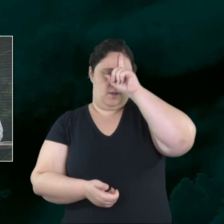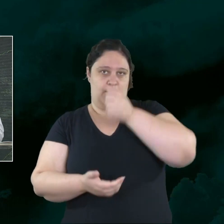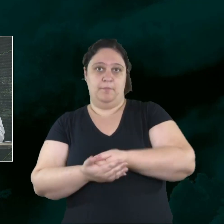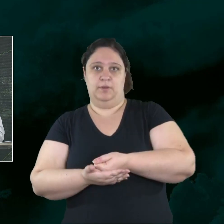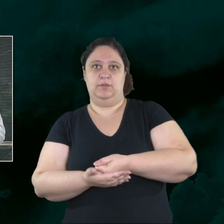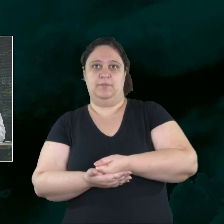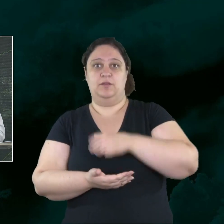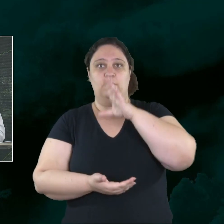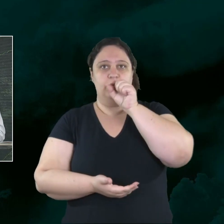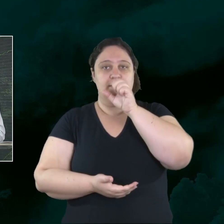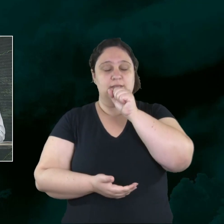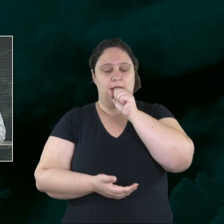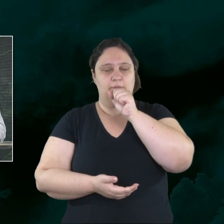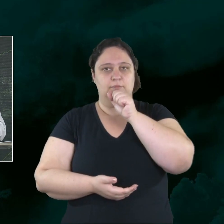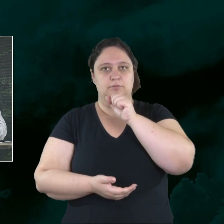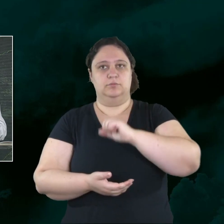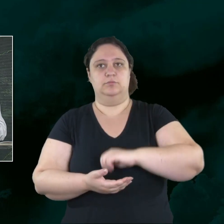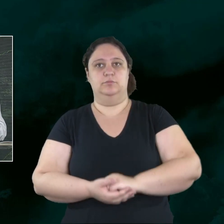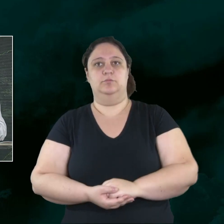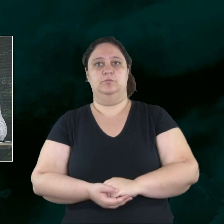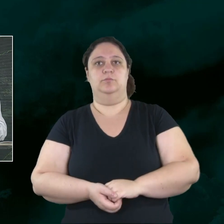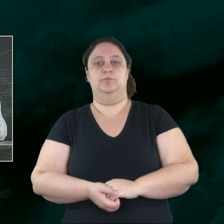sábado. E